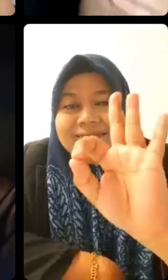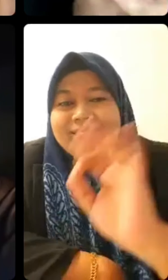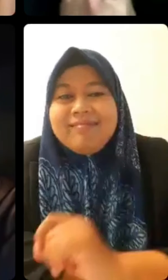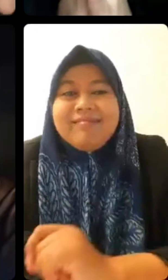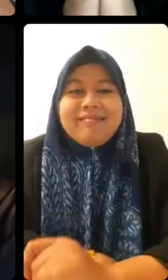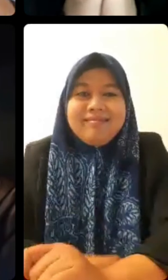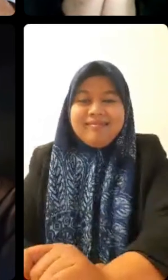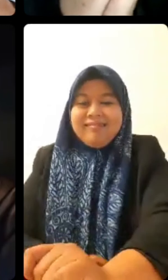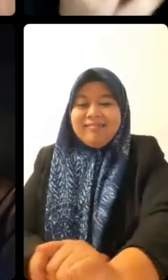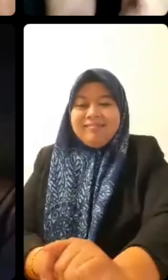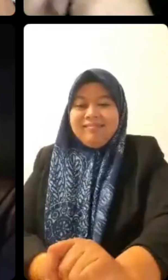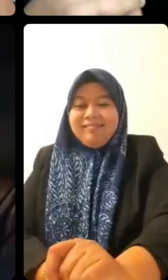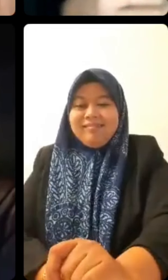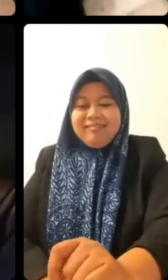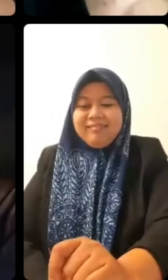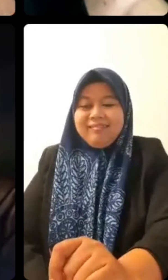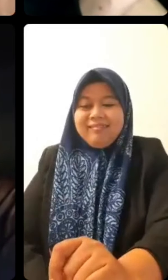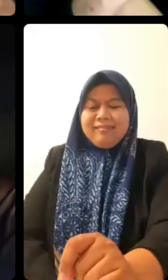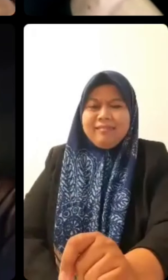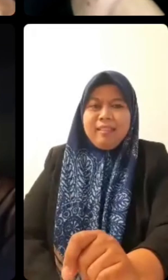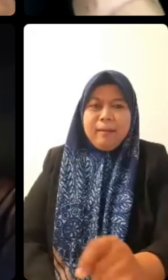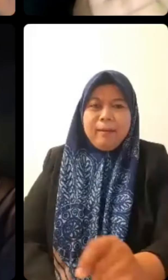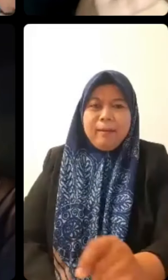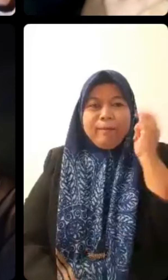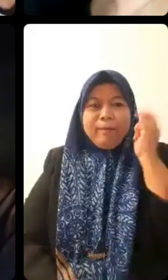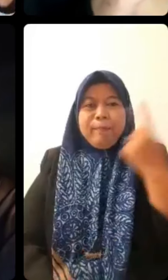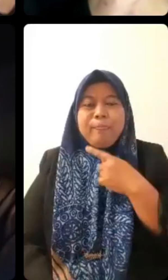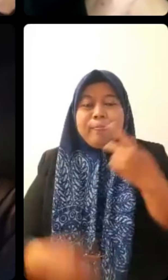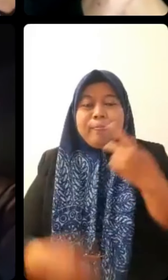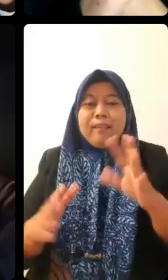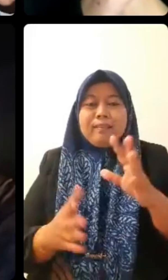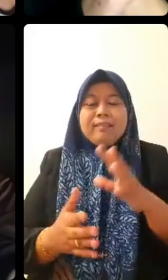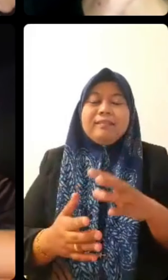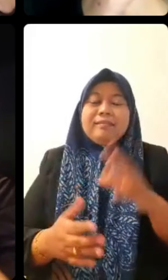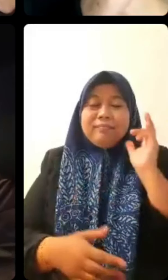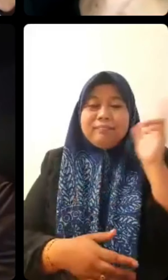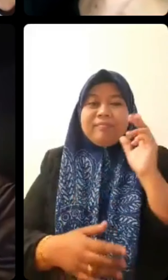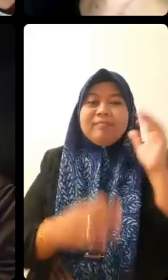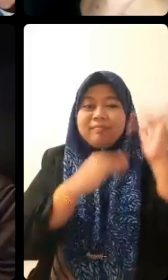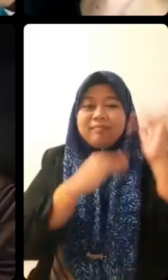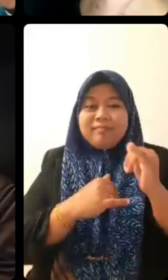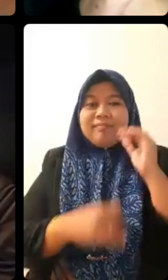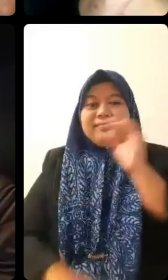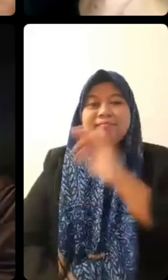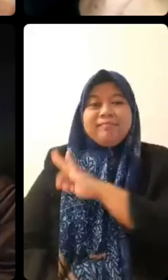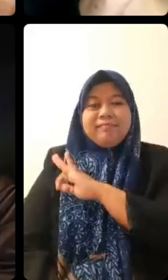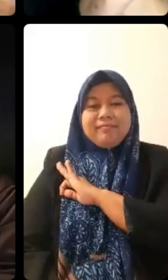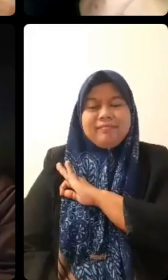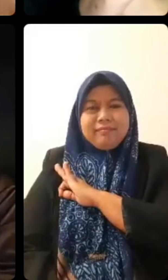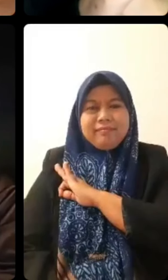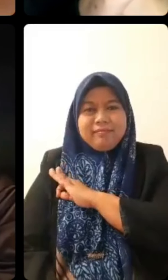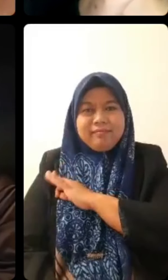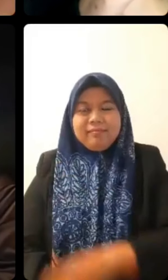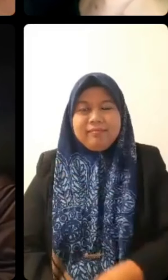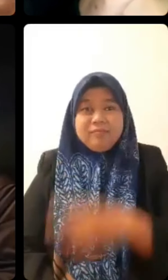Okey, tadi kita dah dengar harapan daripada Cik Nis. Okey, kepada siapa yang nak belajar bahasa isyarat